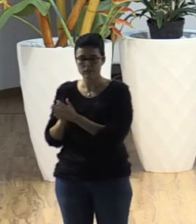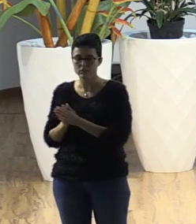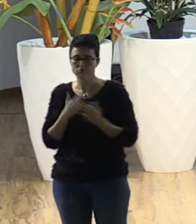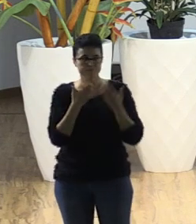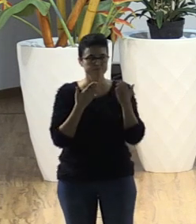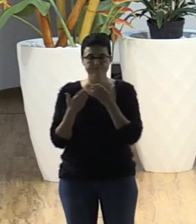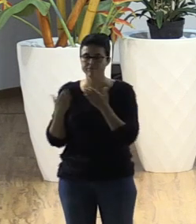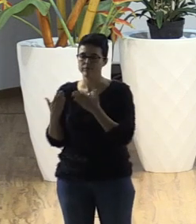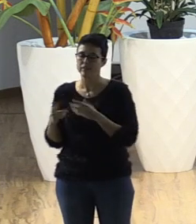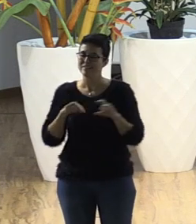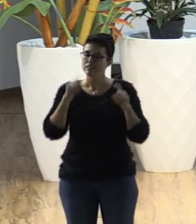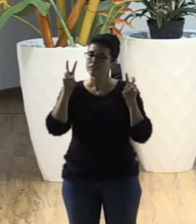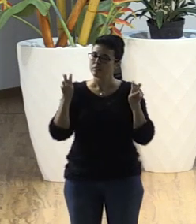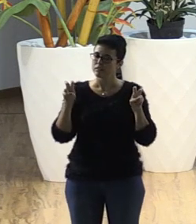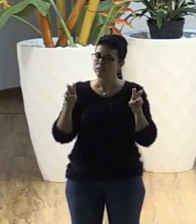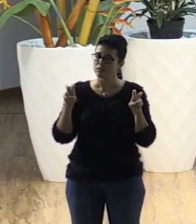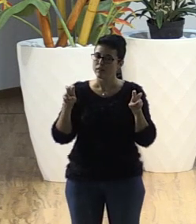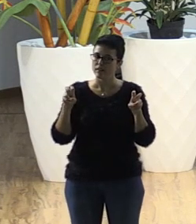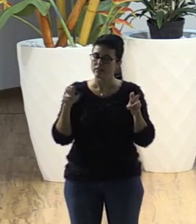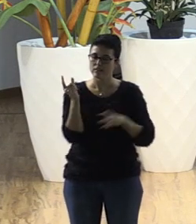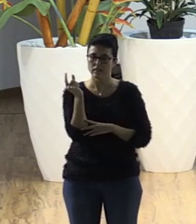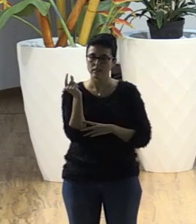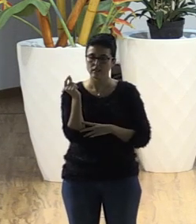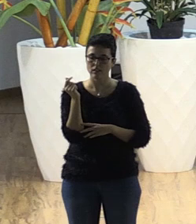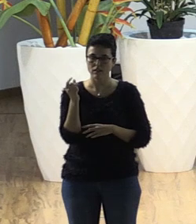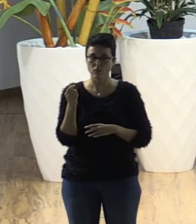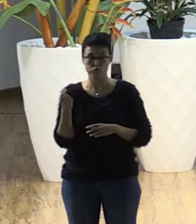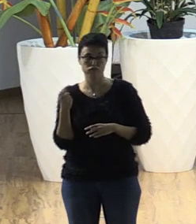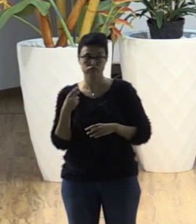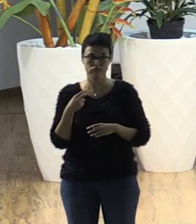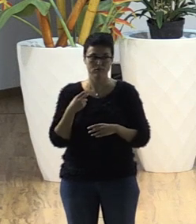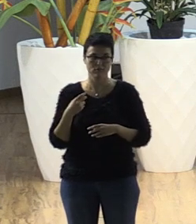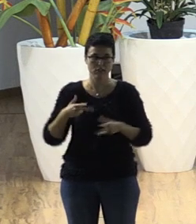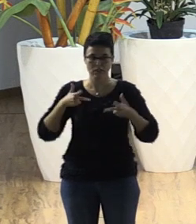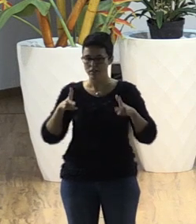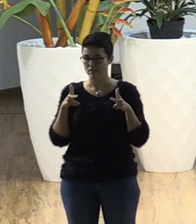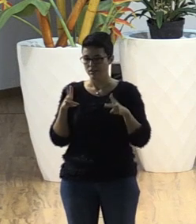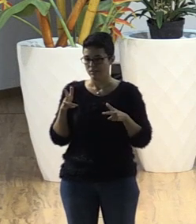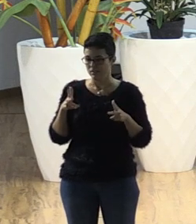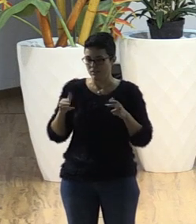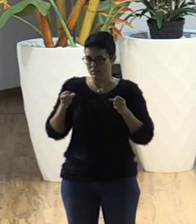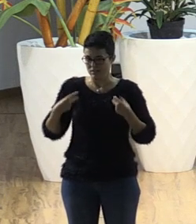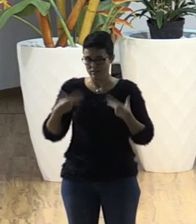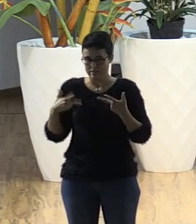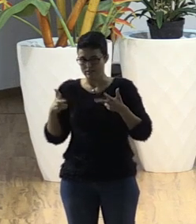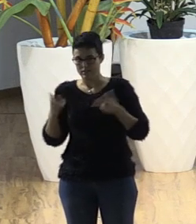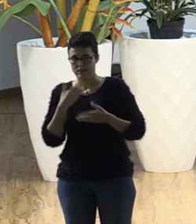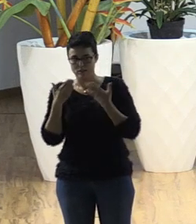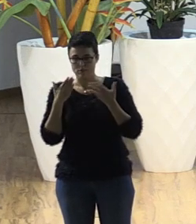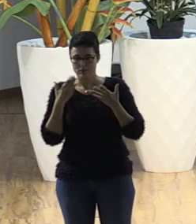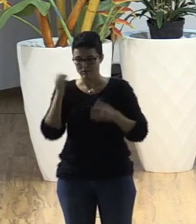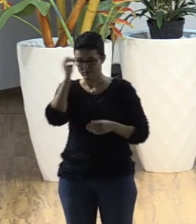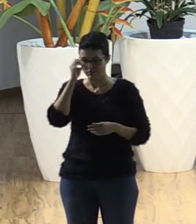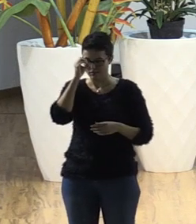es todo tema de los recortes en libertad de expresión y todo este auge del fascismo, que hay que